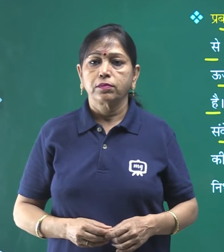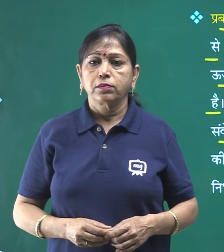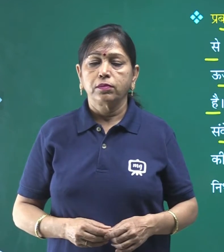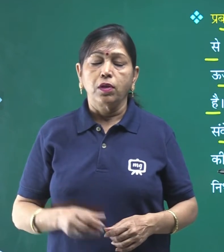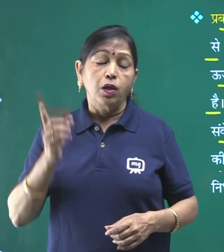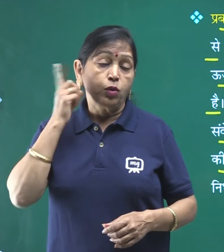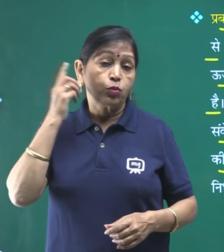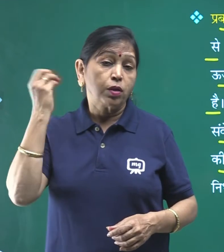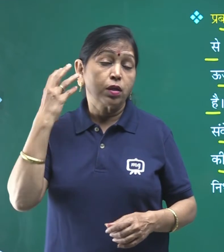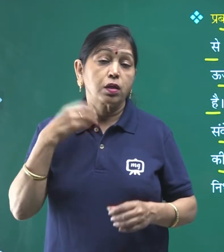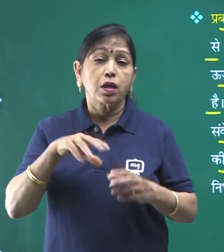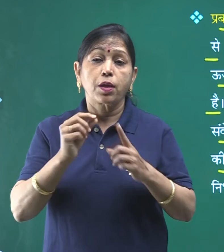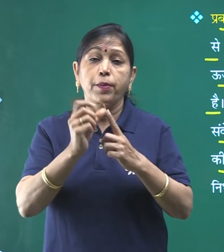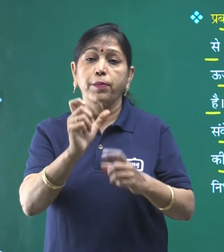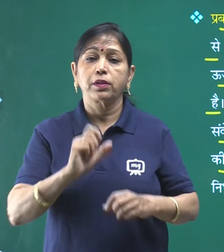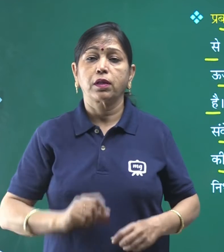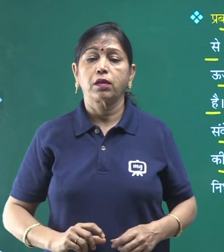ध्वनि की प्रबलता